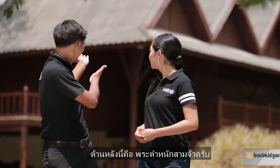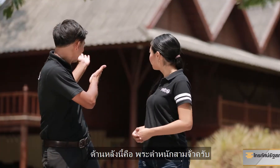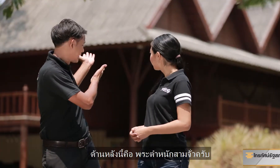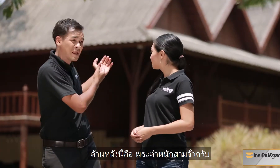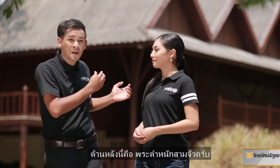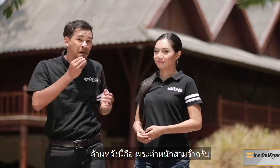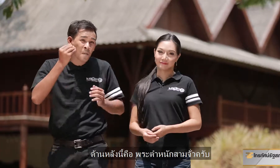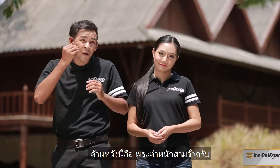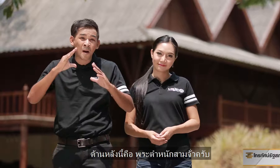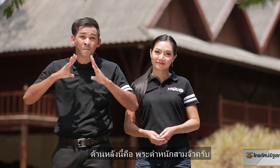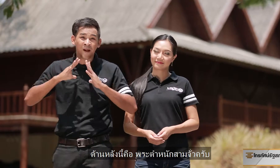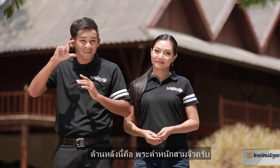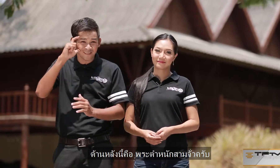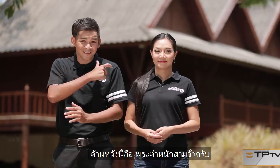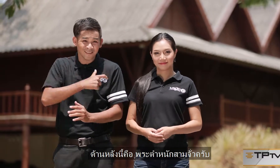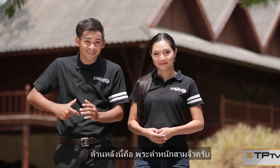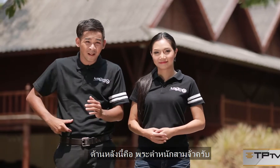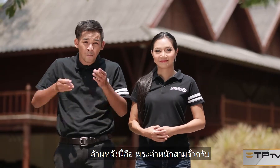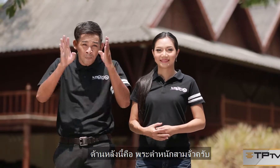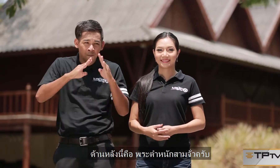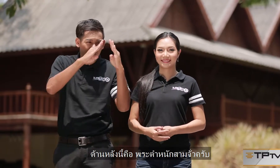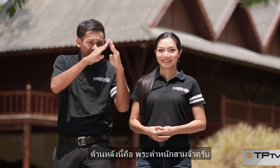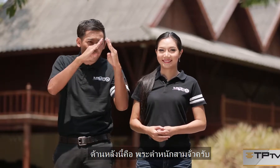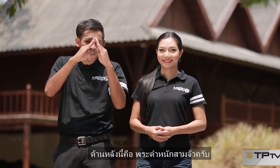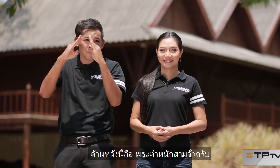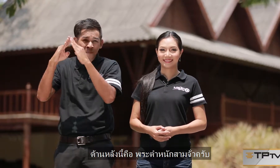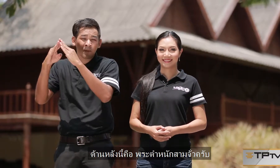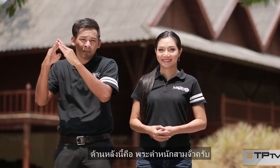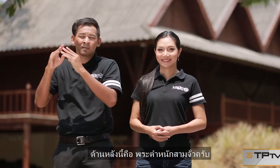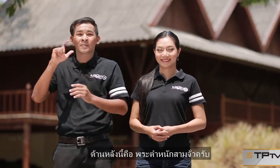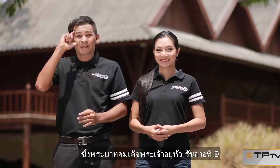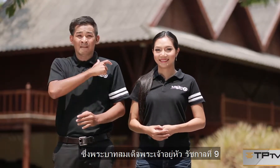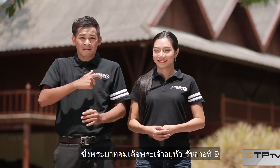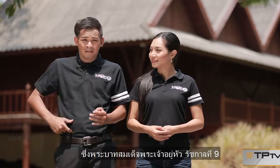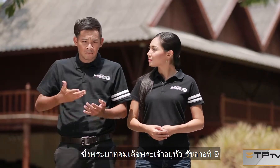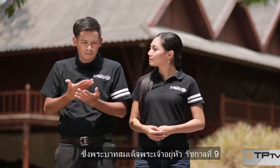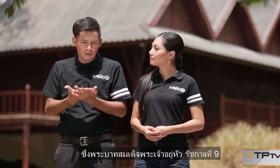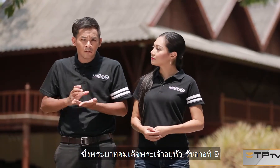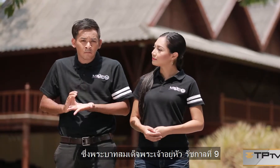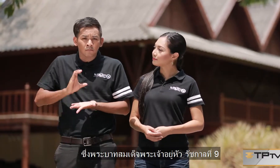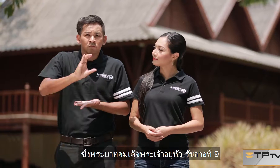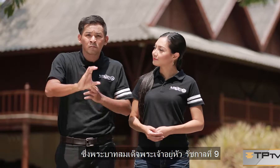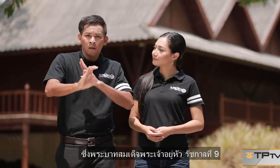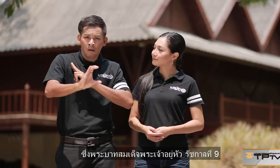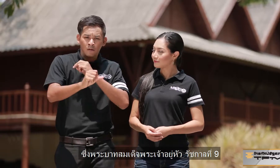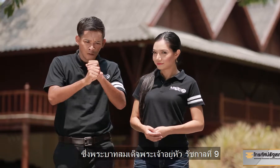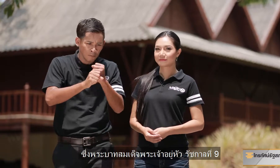ด้านหลังนี้คือพระตำหนักสามจั่วครับซึ่งพระบาทสมเด็จพระเจ้าอยู่หัวรัชกาลที่